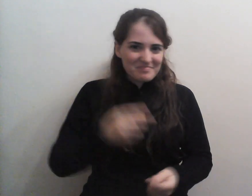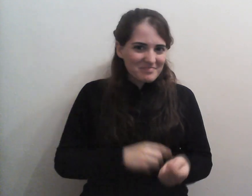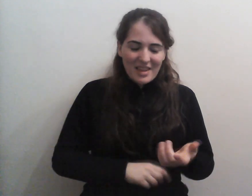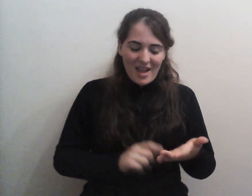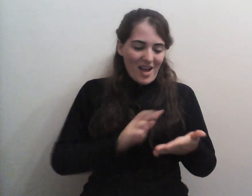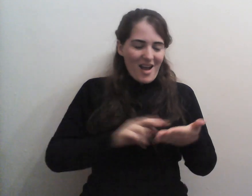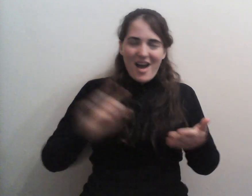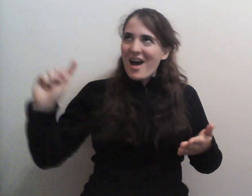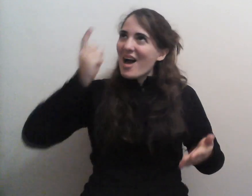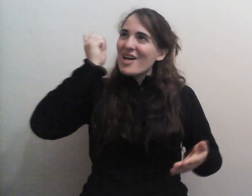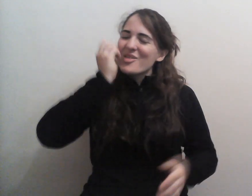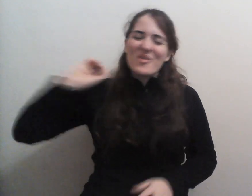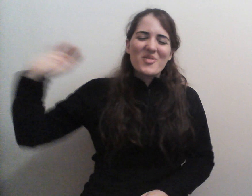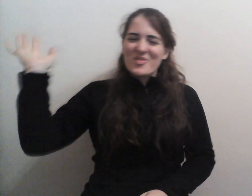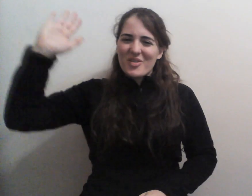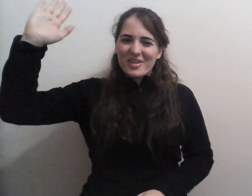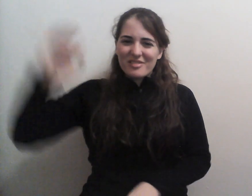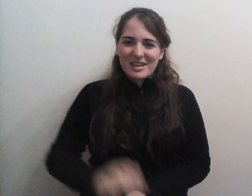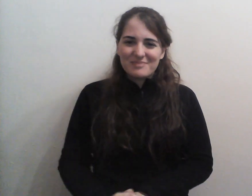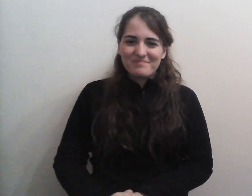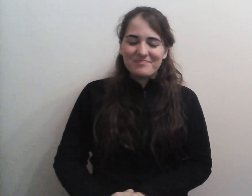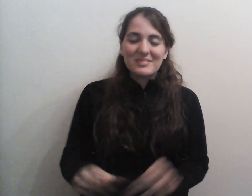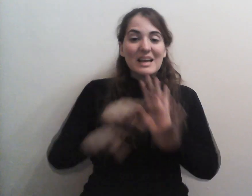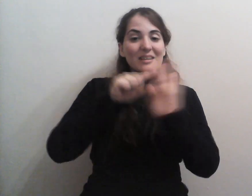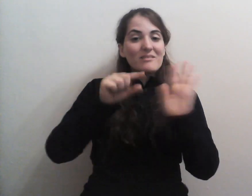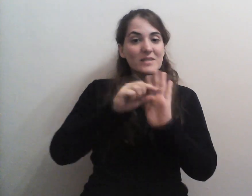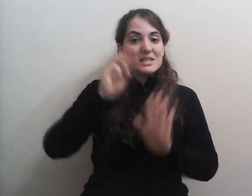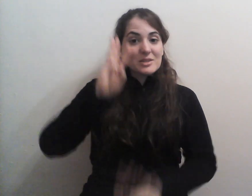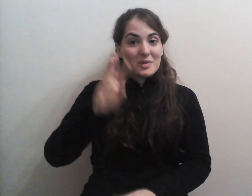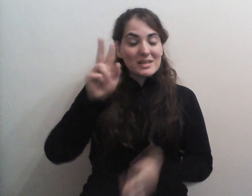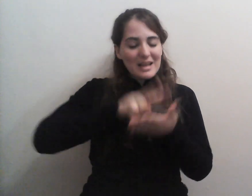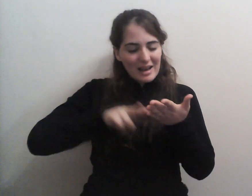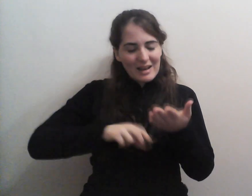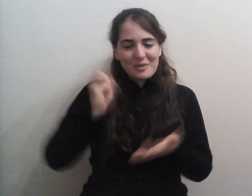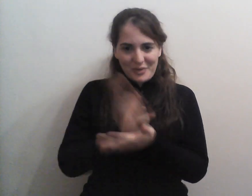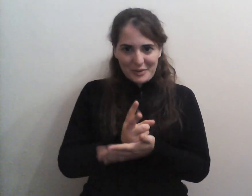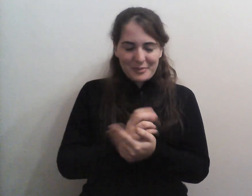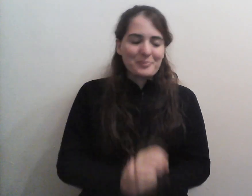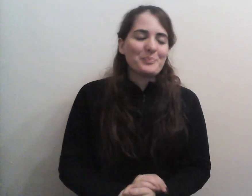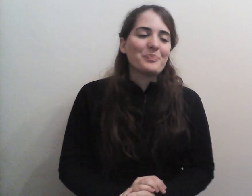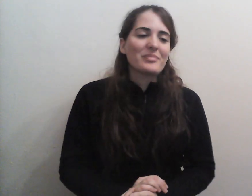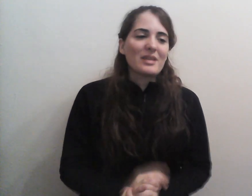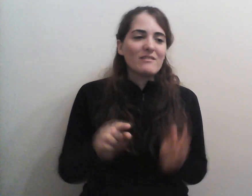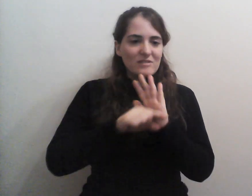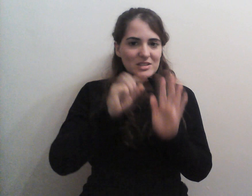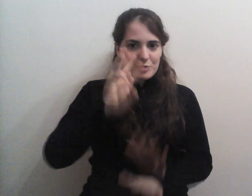Dios. Leamos por última vez el texto en esta mañana antes de cerrar. Versículo 3.